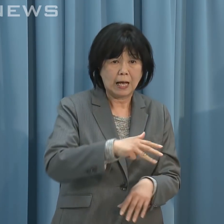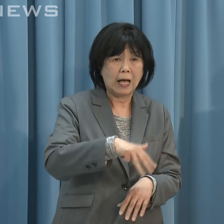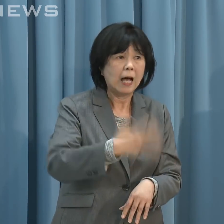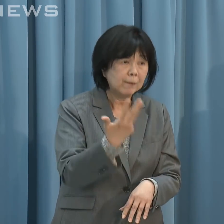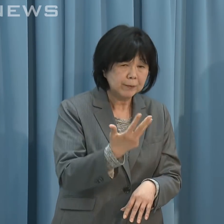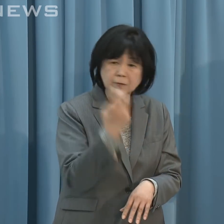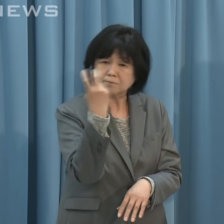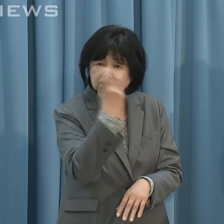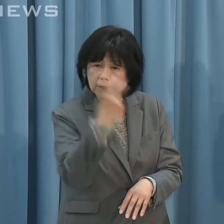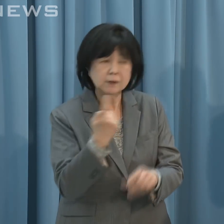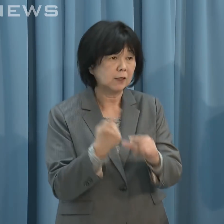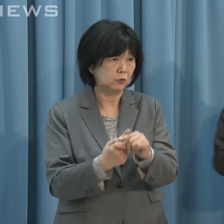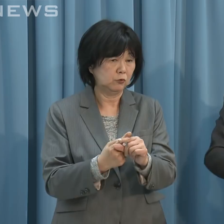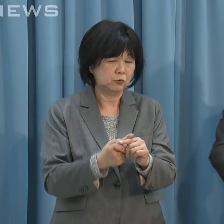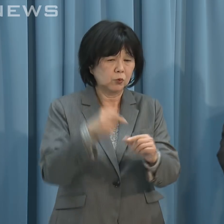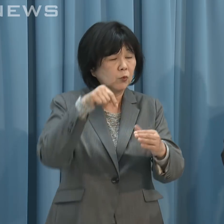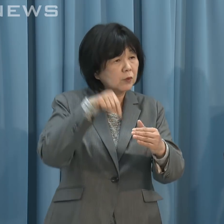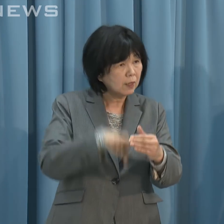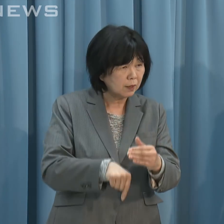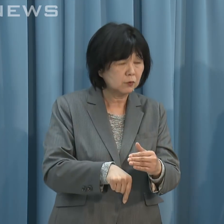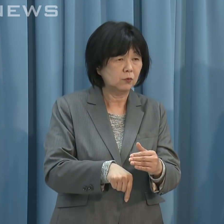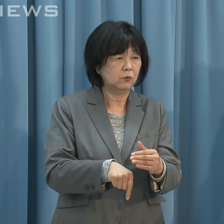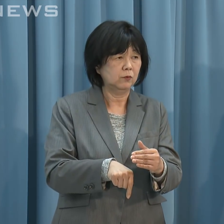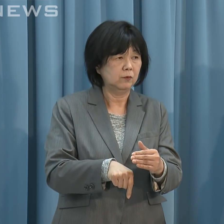でございますが、そのうちの